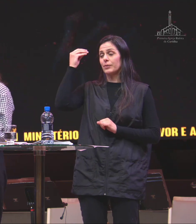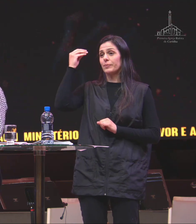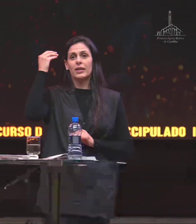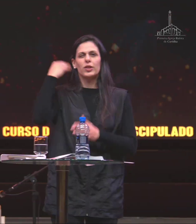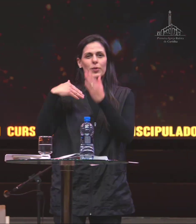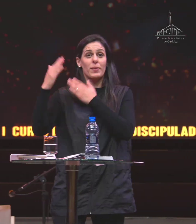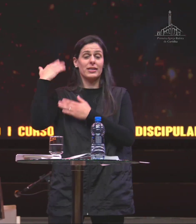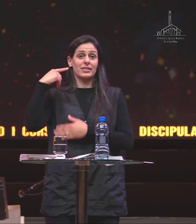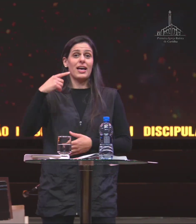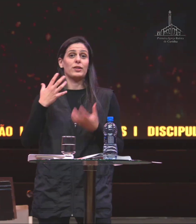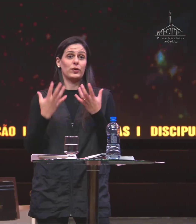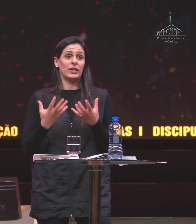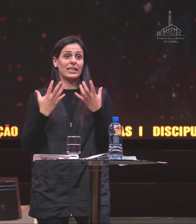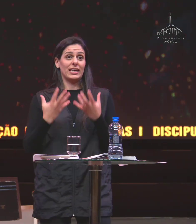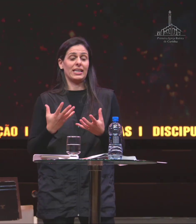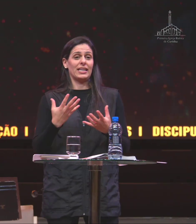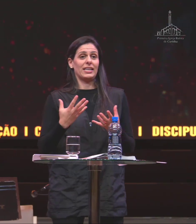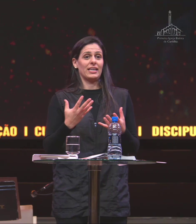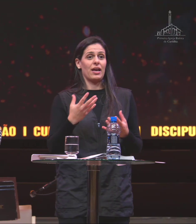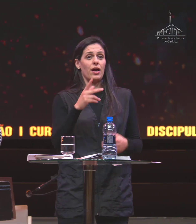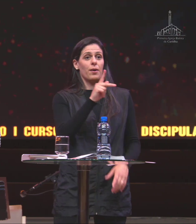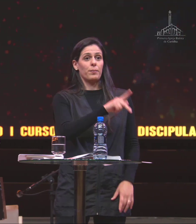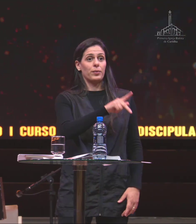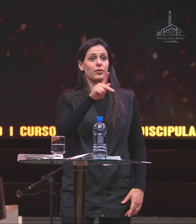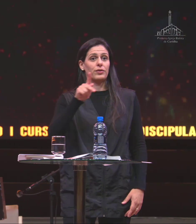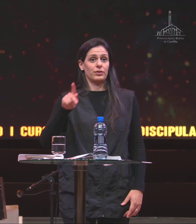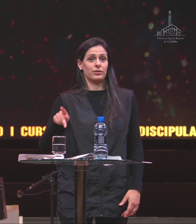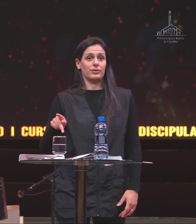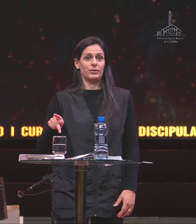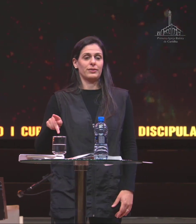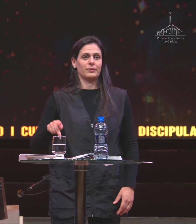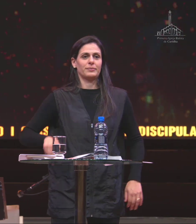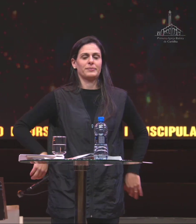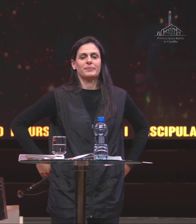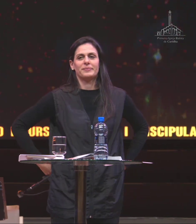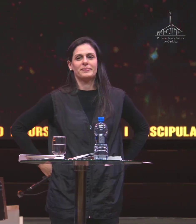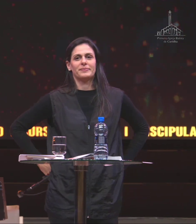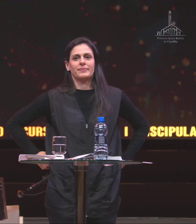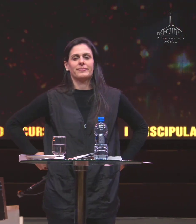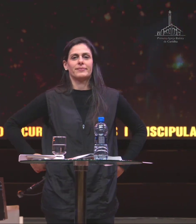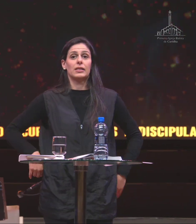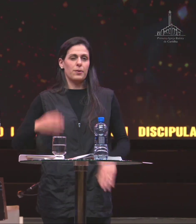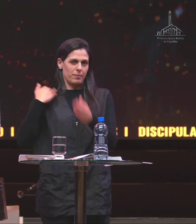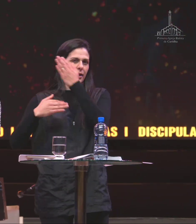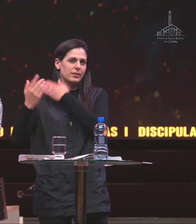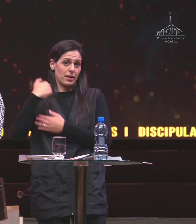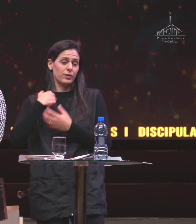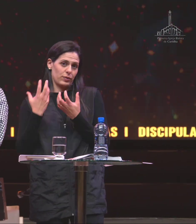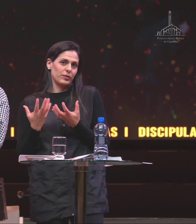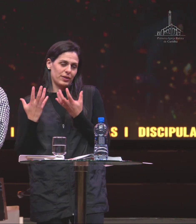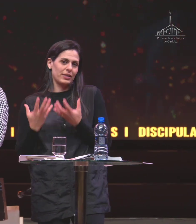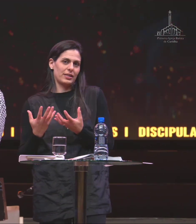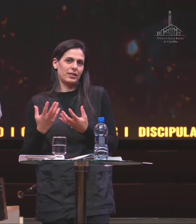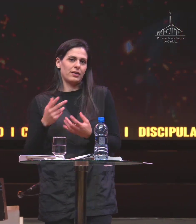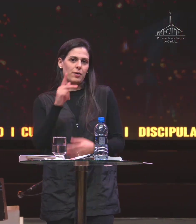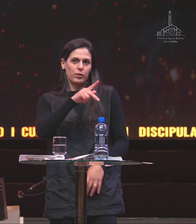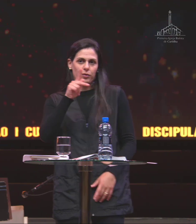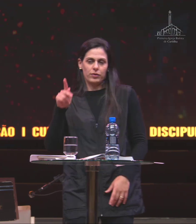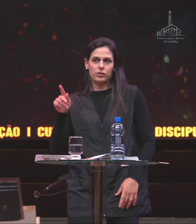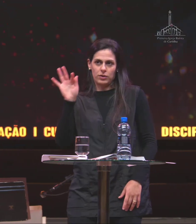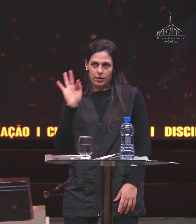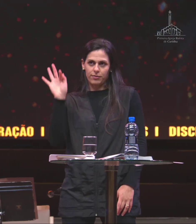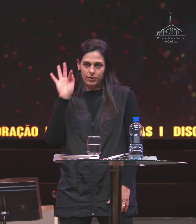pessoa para falar. E daí vem um versículo na Bíblia. E daí vem, você sonha sobre o assunto. Você